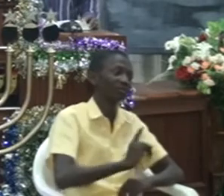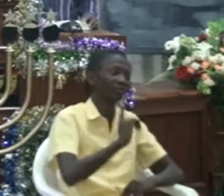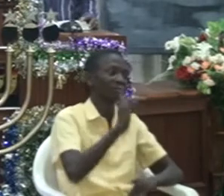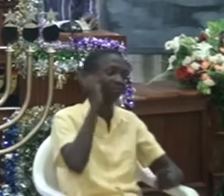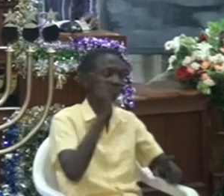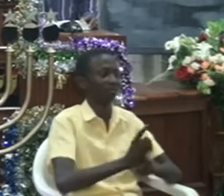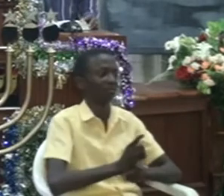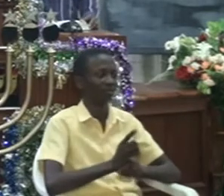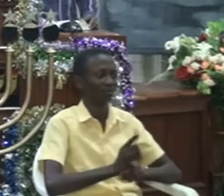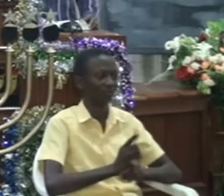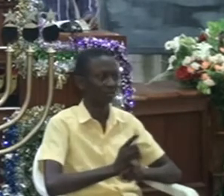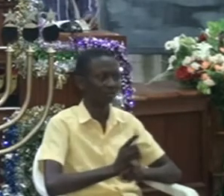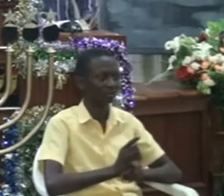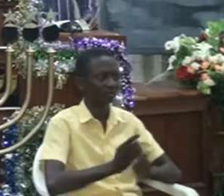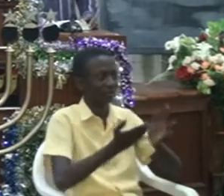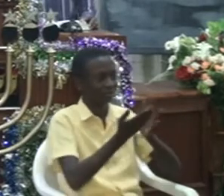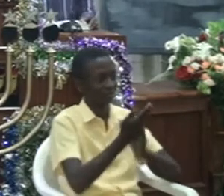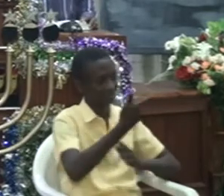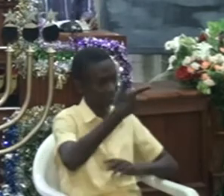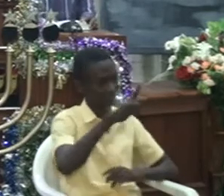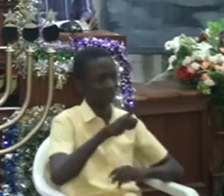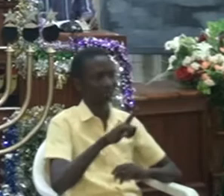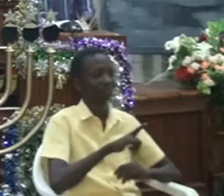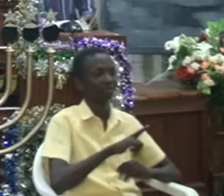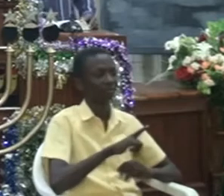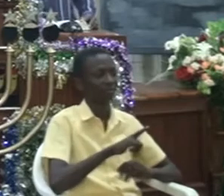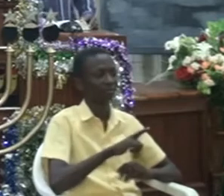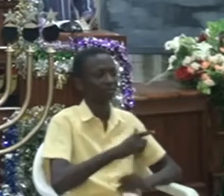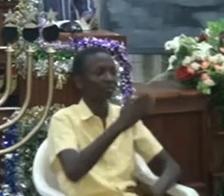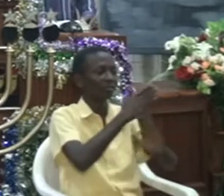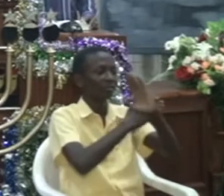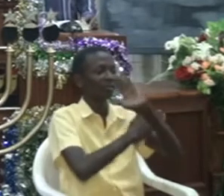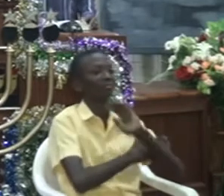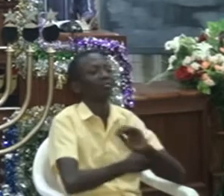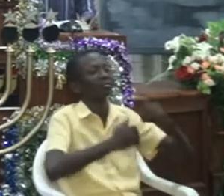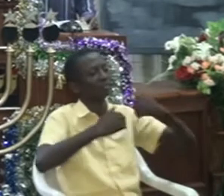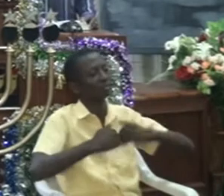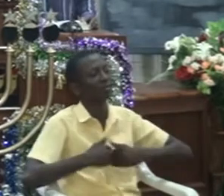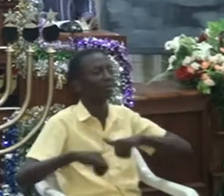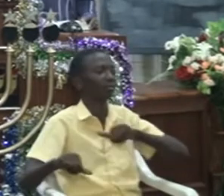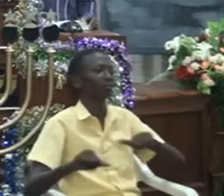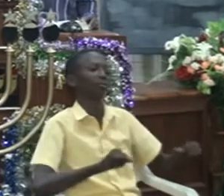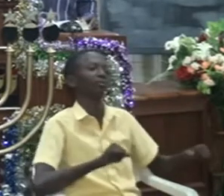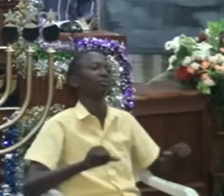Na ninayo uhakika. Pari kwa njia yake. Dieu va agir. Mungu